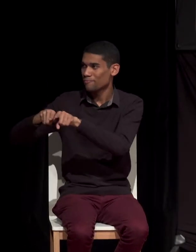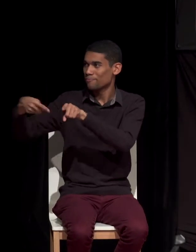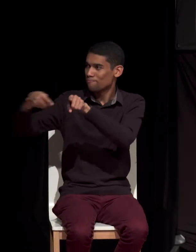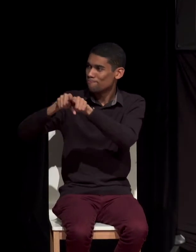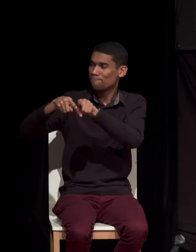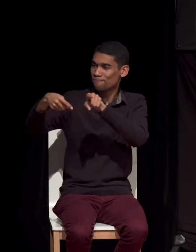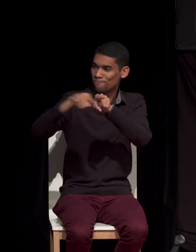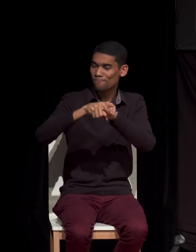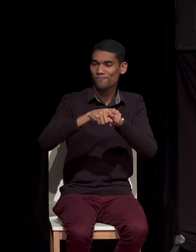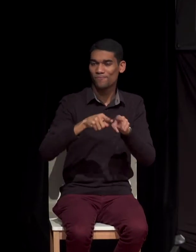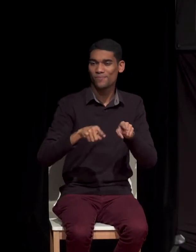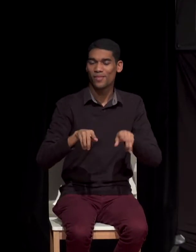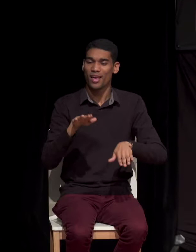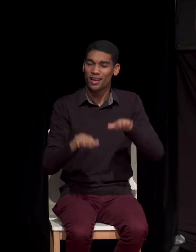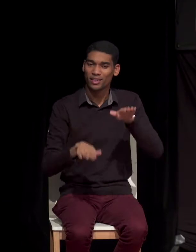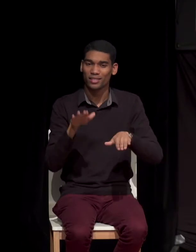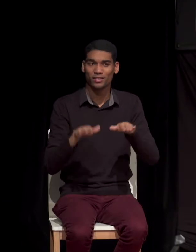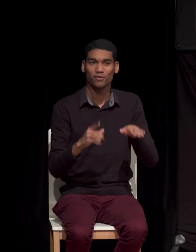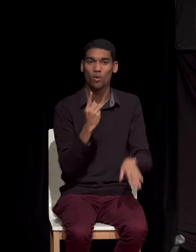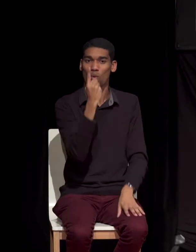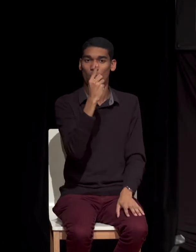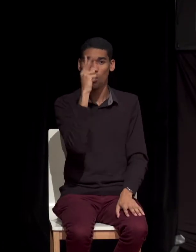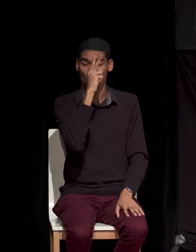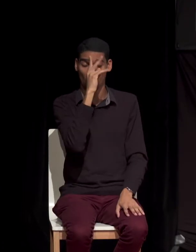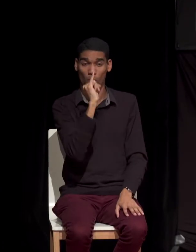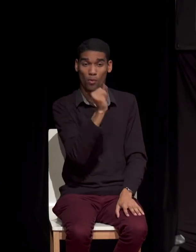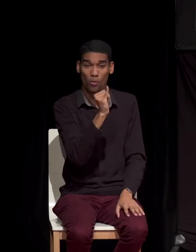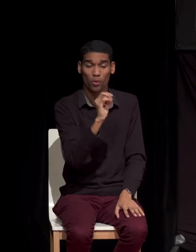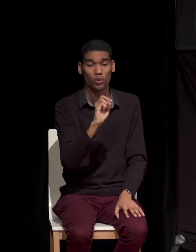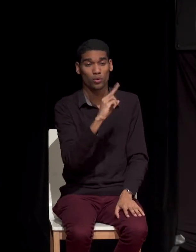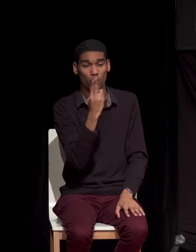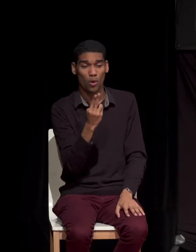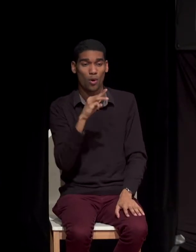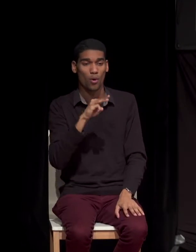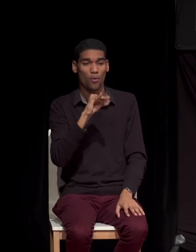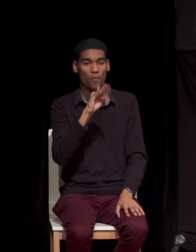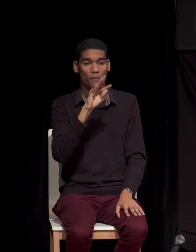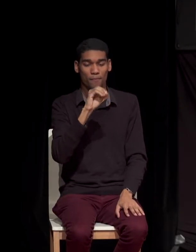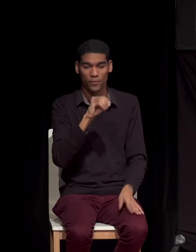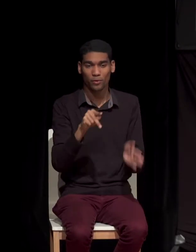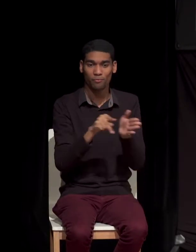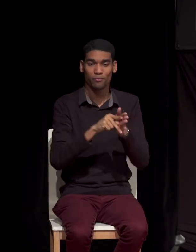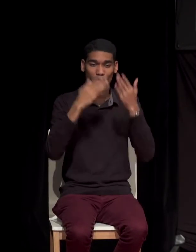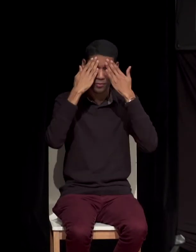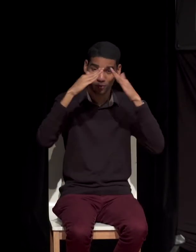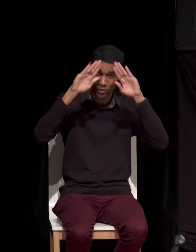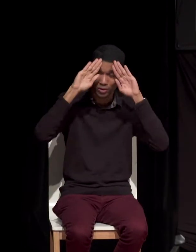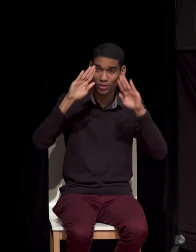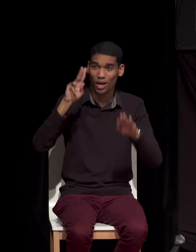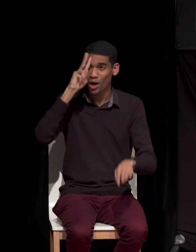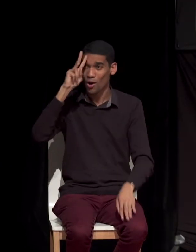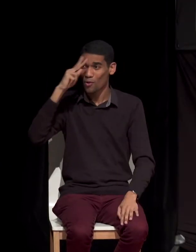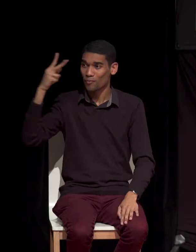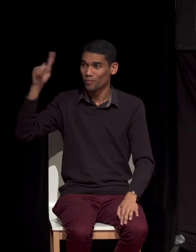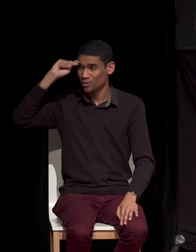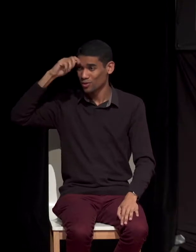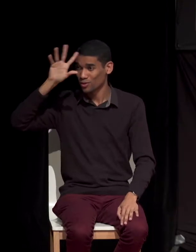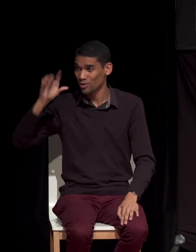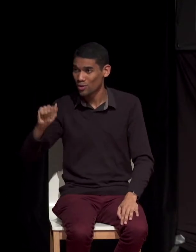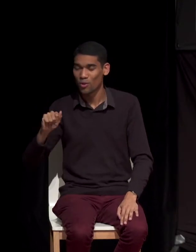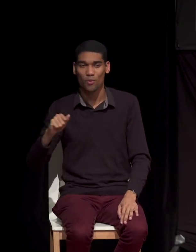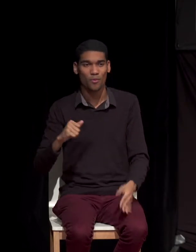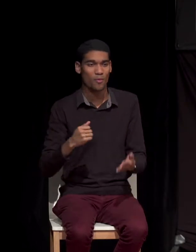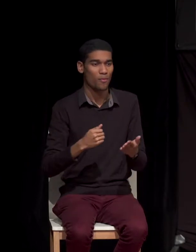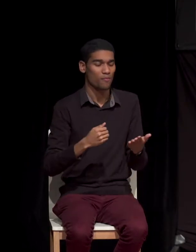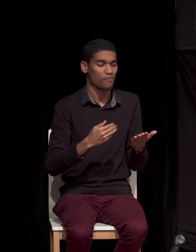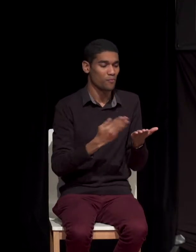é um conto. Você leva um conto, uma mitologia do orixá, uma história africana, um autor afro-brasileiro